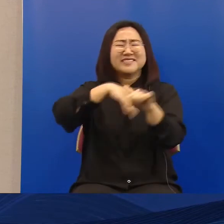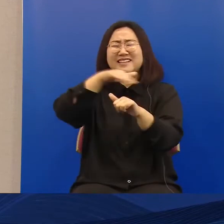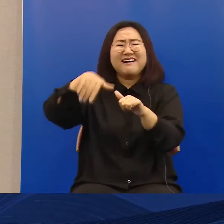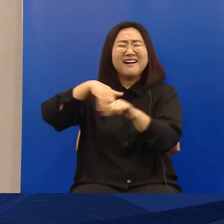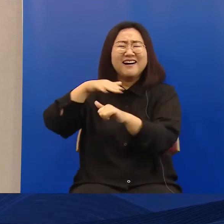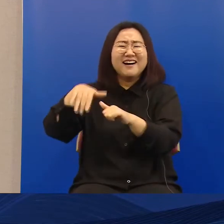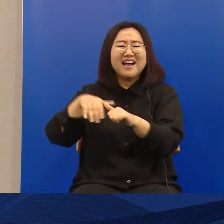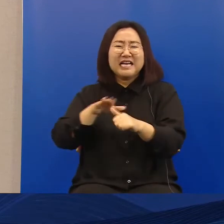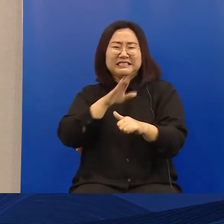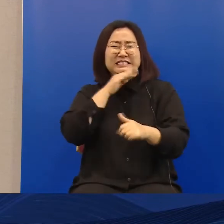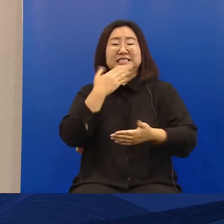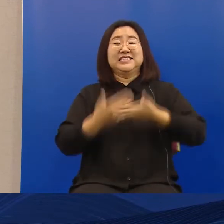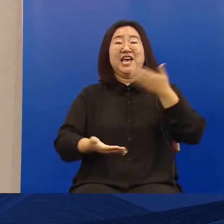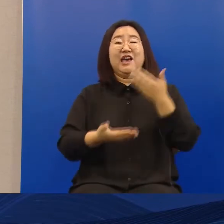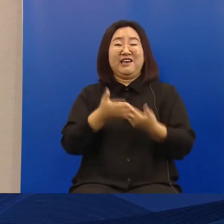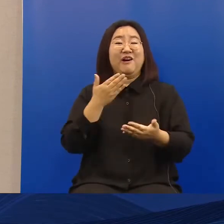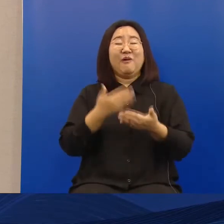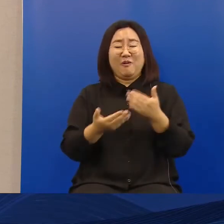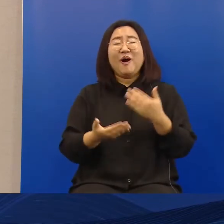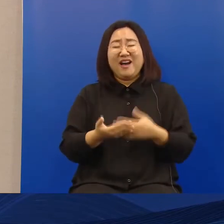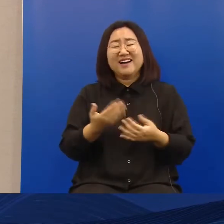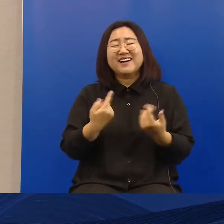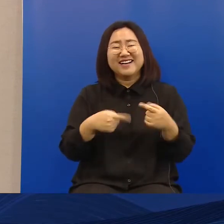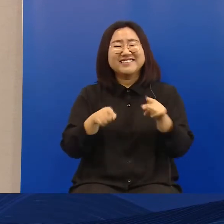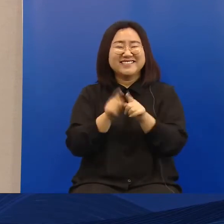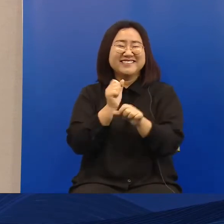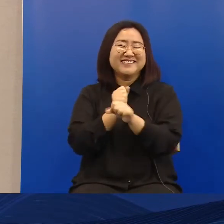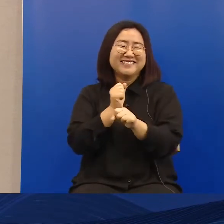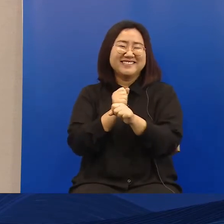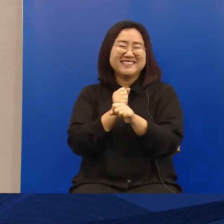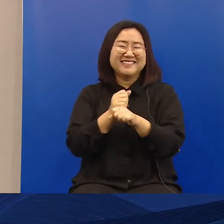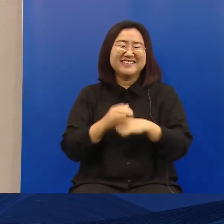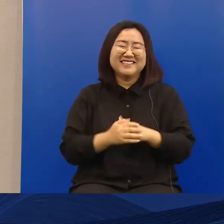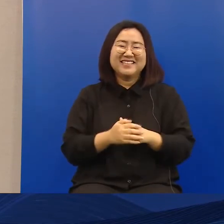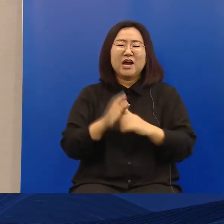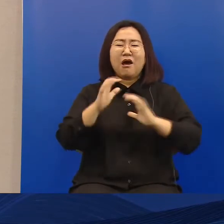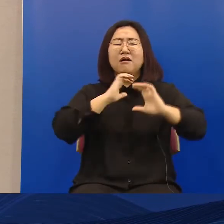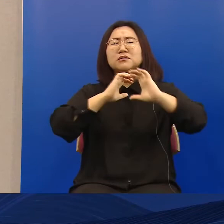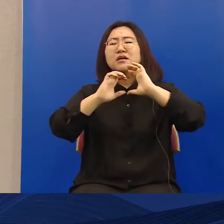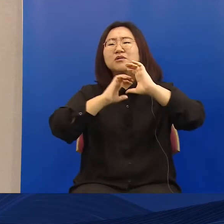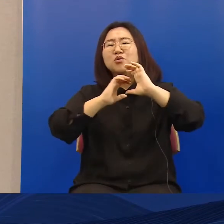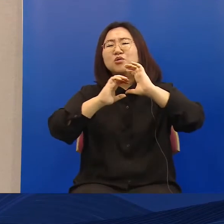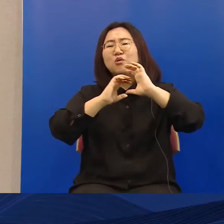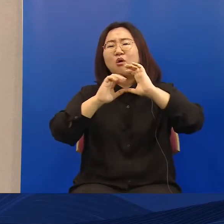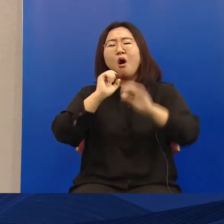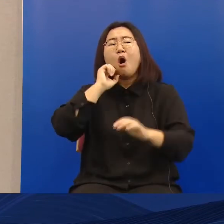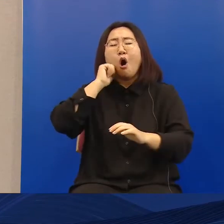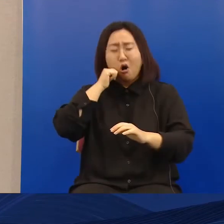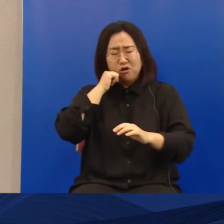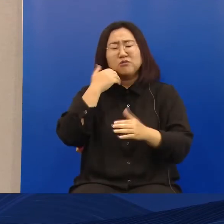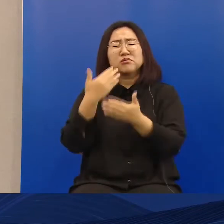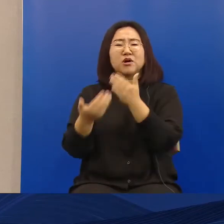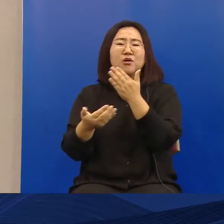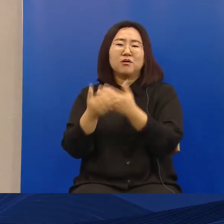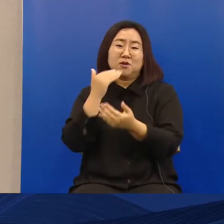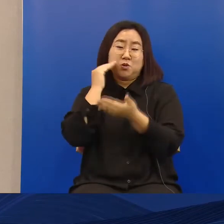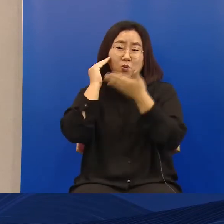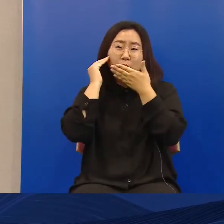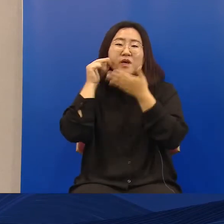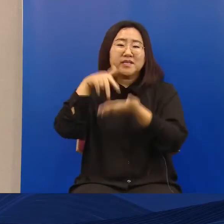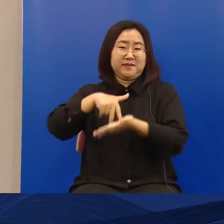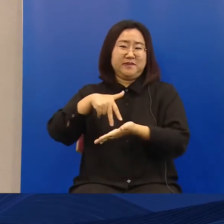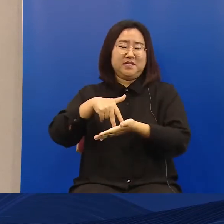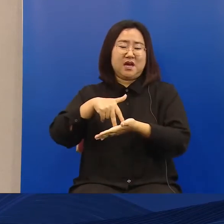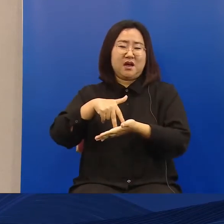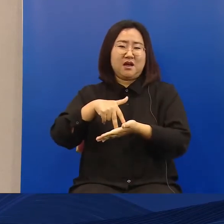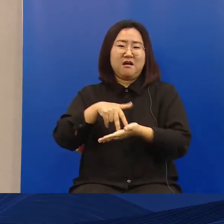가운데서도 실질적인 체험까지 하면서 우리가 이 의사소통의 어려움을 겪고 계시는 농인분의